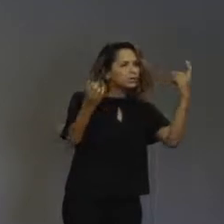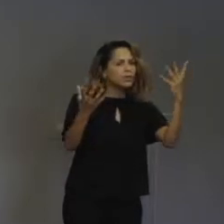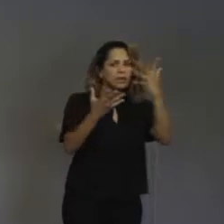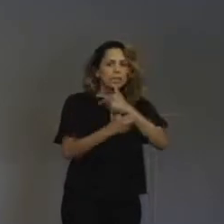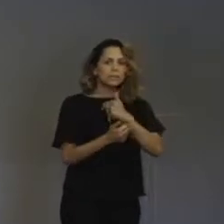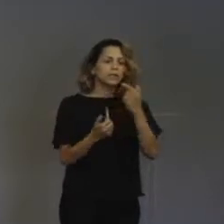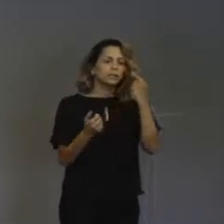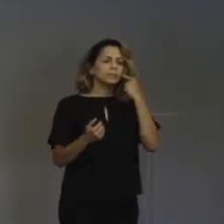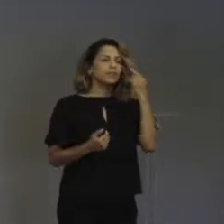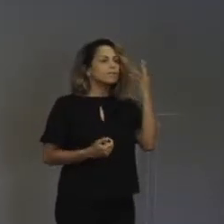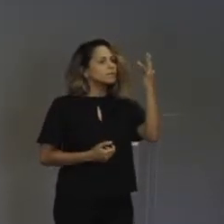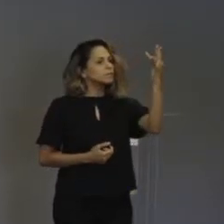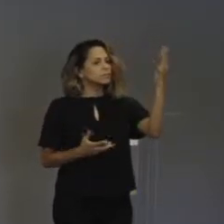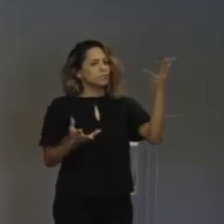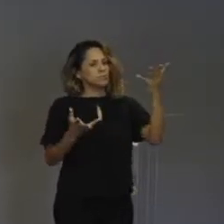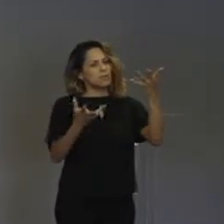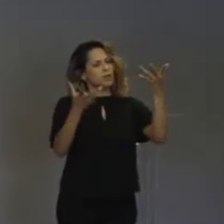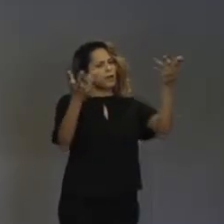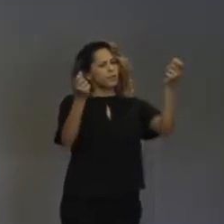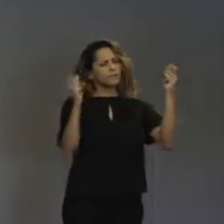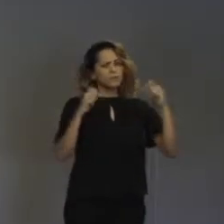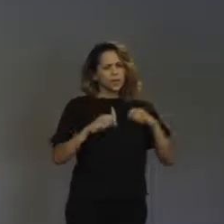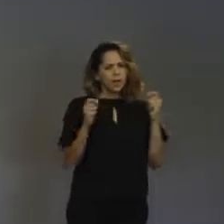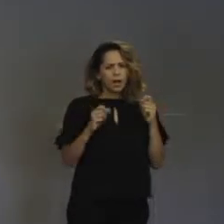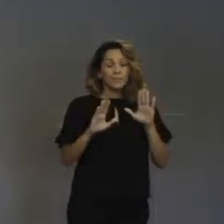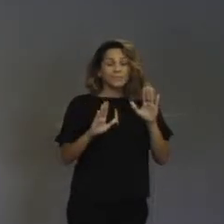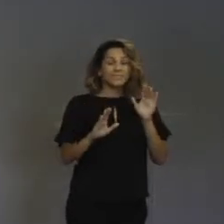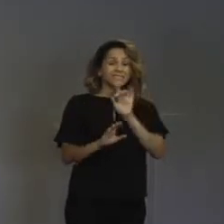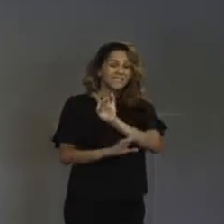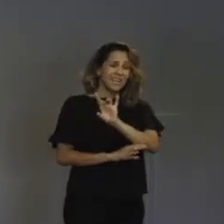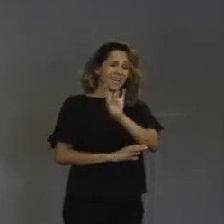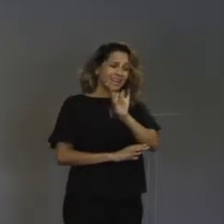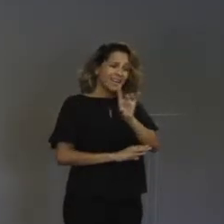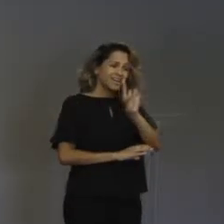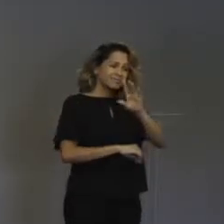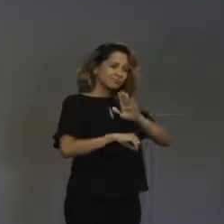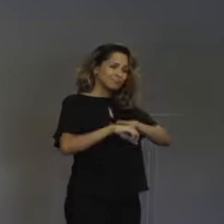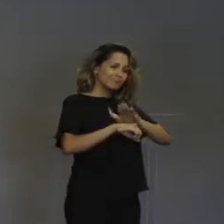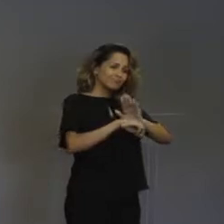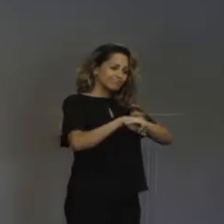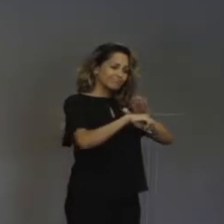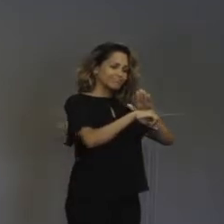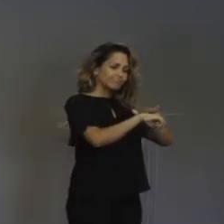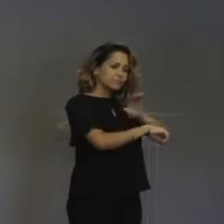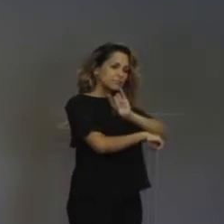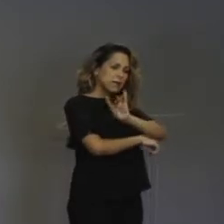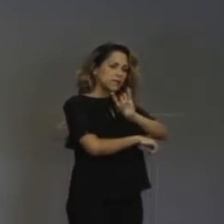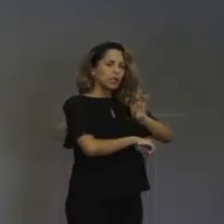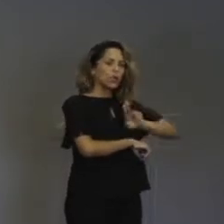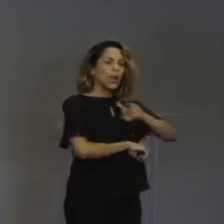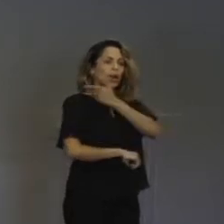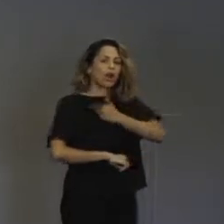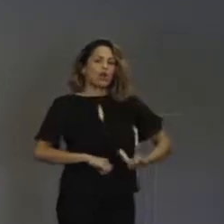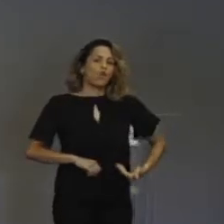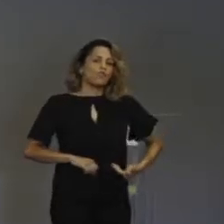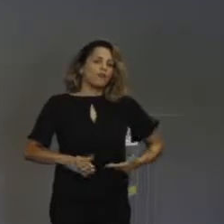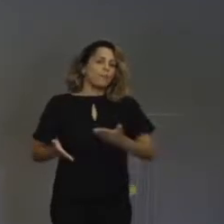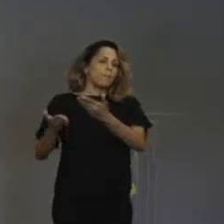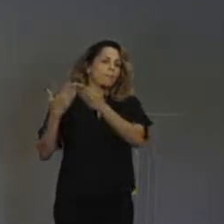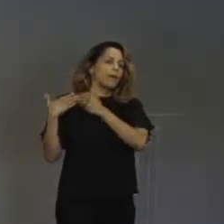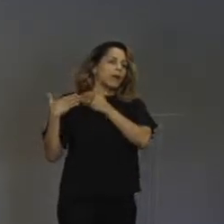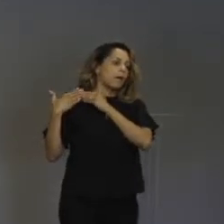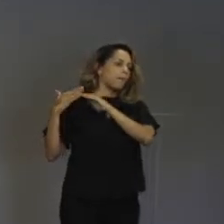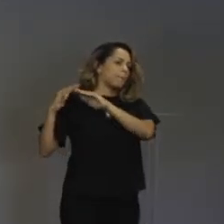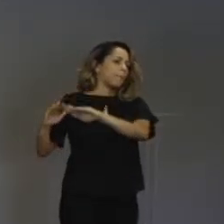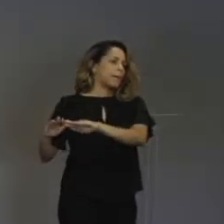maravilhoso, mas a gente constrói ele, cada um de nós, não o governo lá, a fundação cá, a instituição